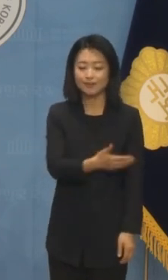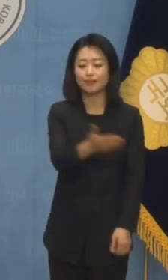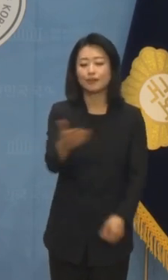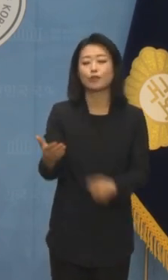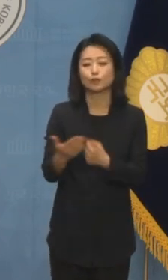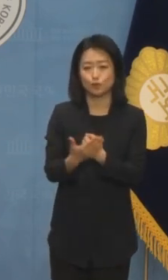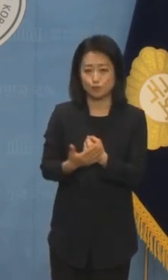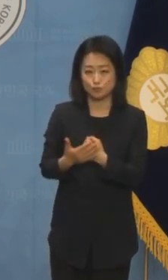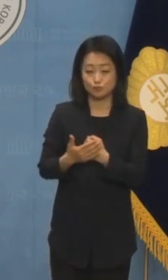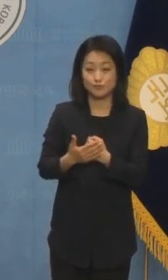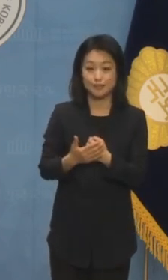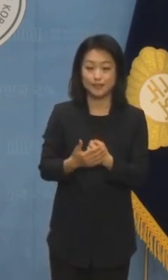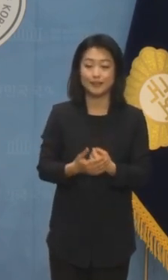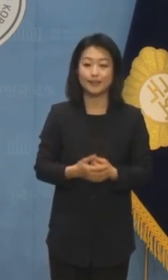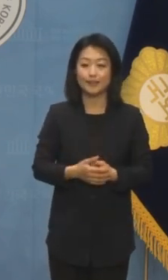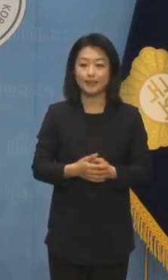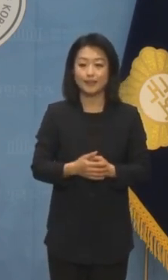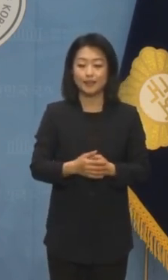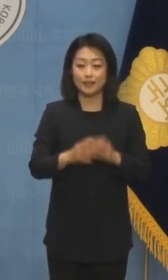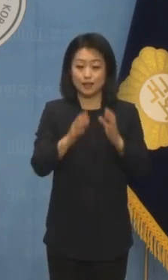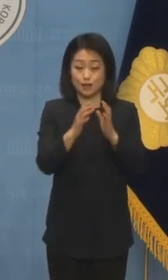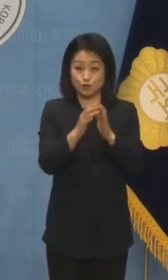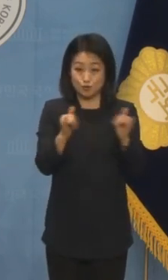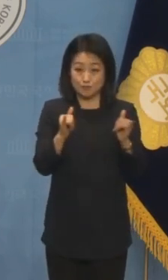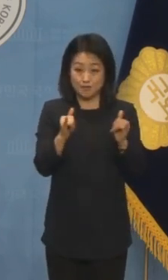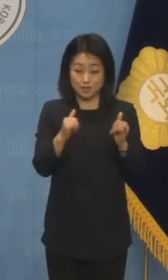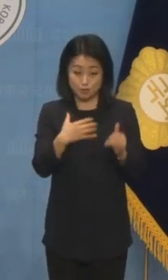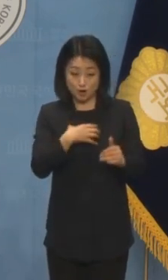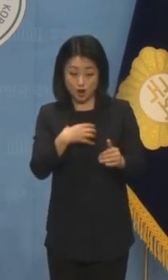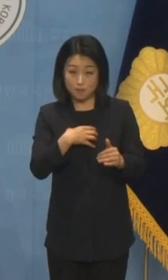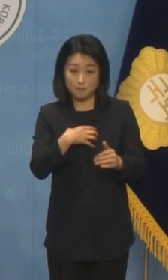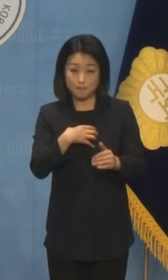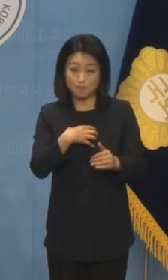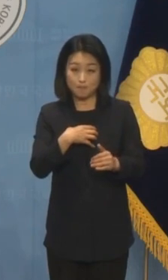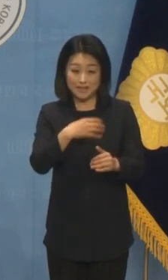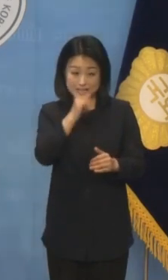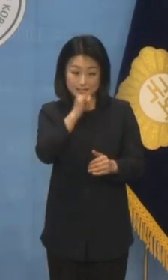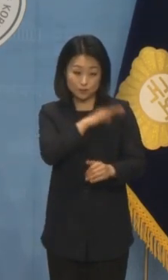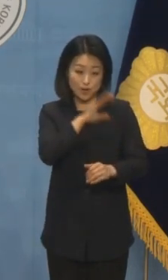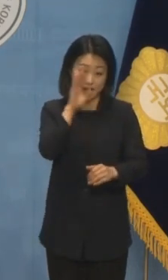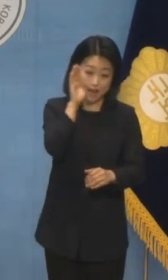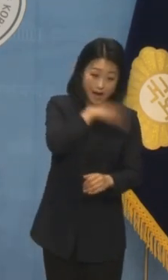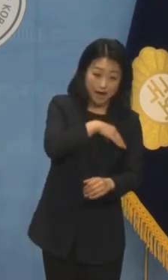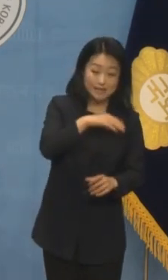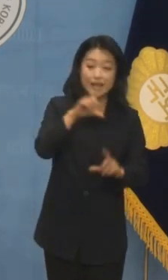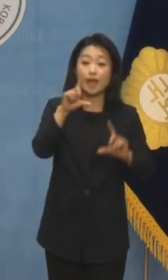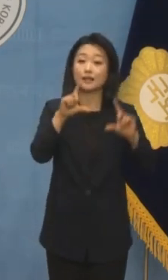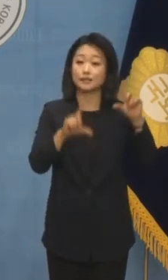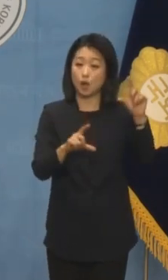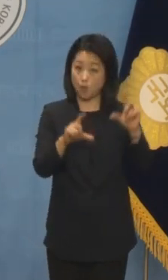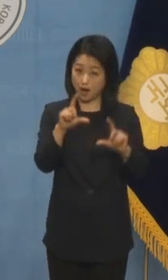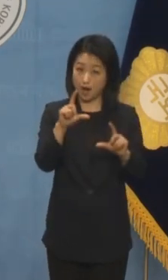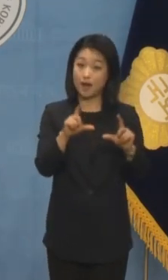계셨다면 계엄령 등 국민이 위협받는 최악의 상황이 발생할 수도 있었을 것입니다.